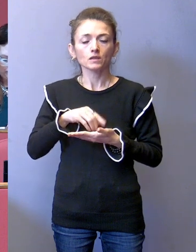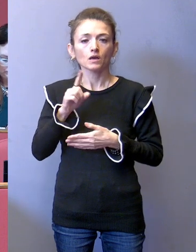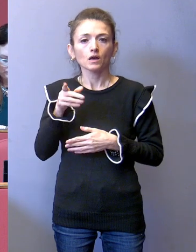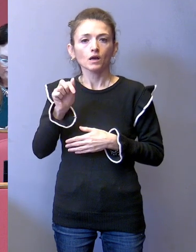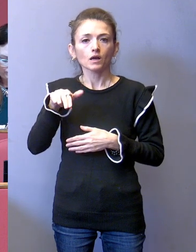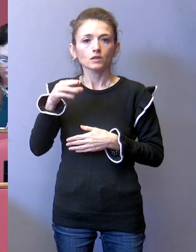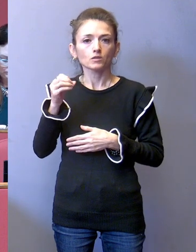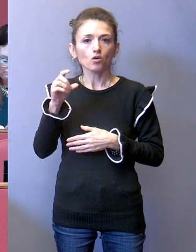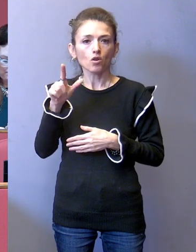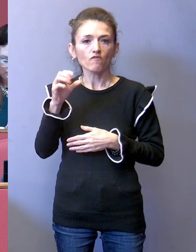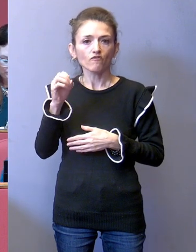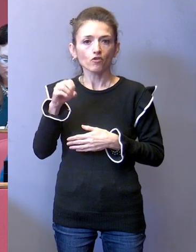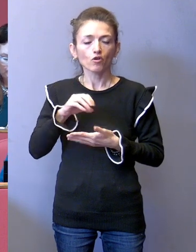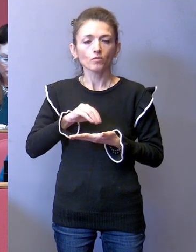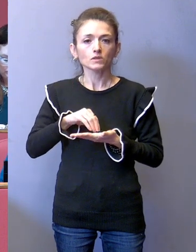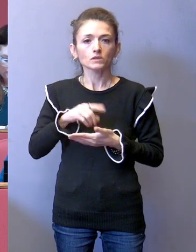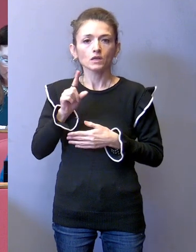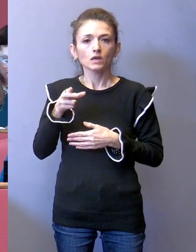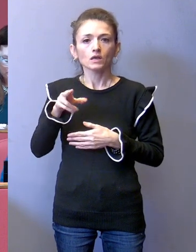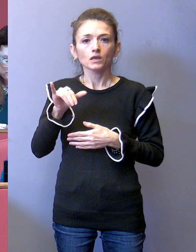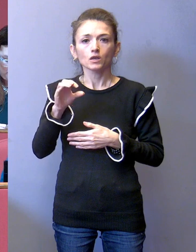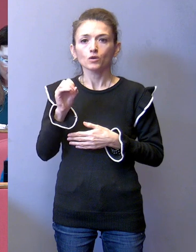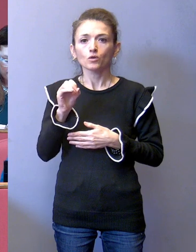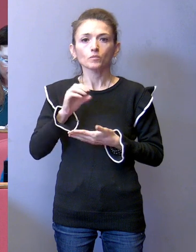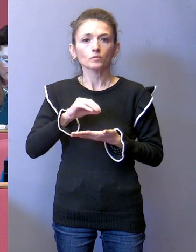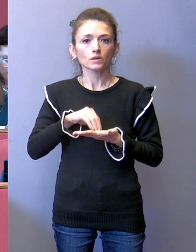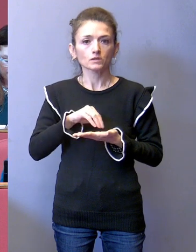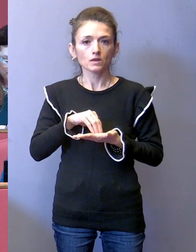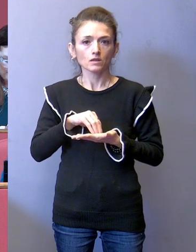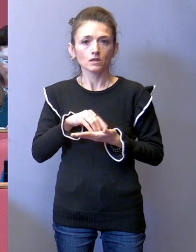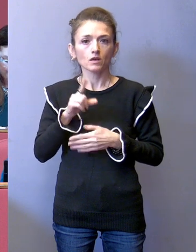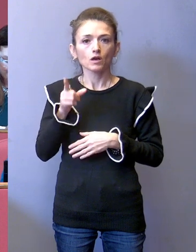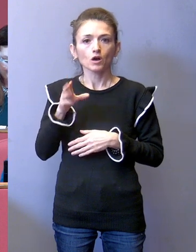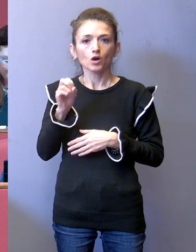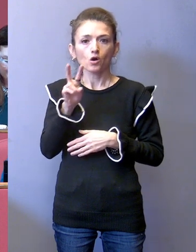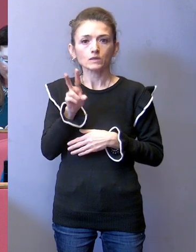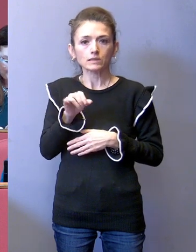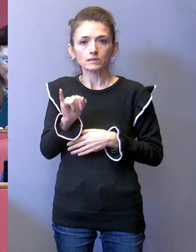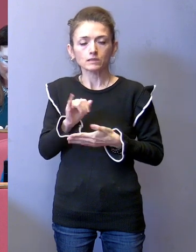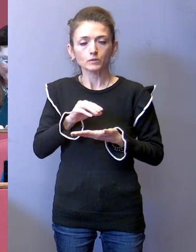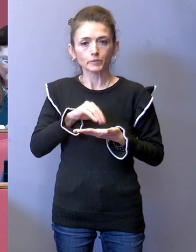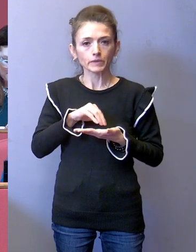Gandolfo Ghio Gozzi